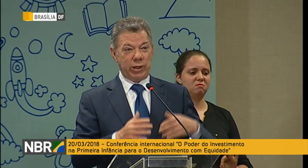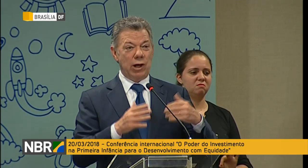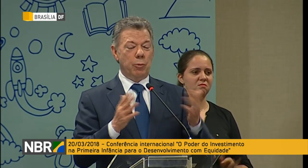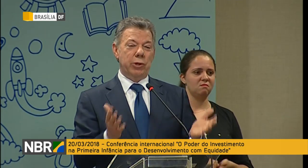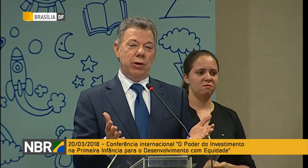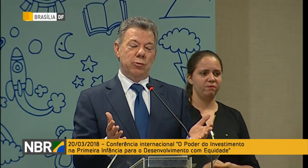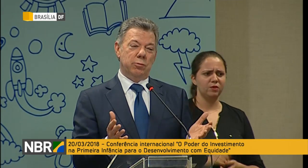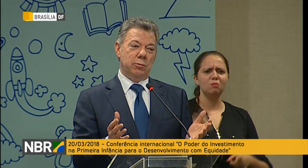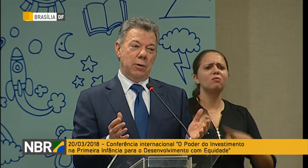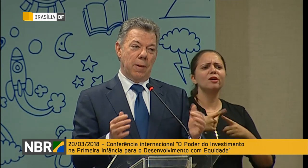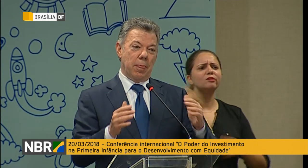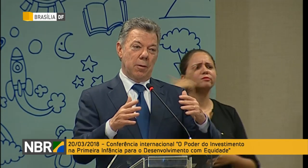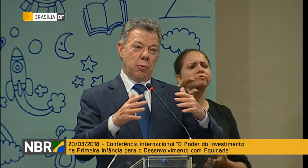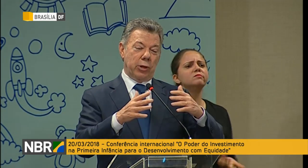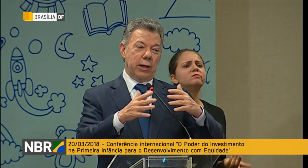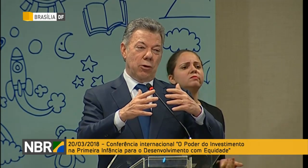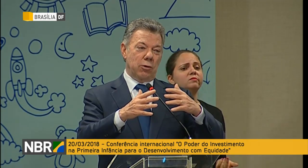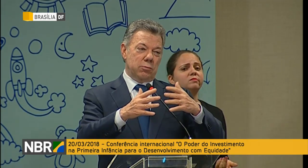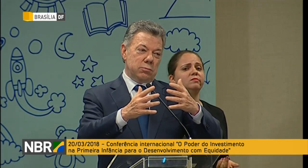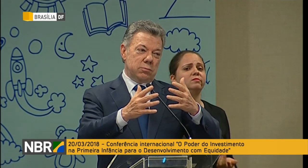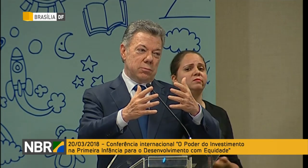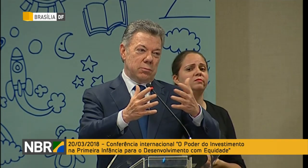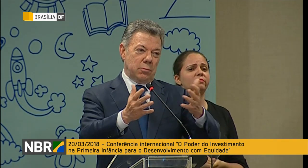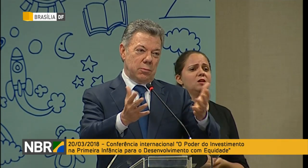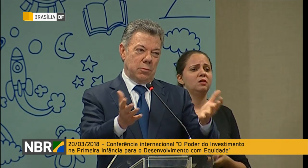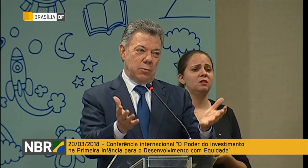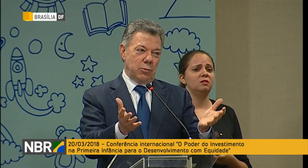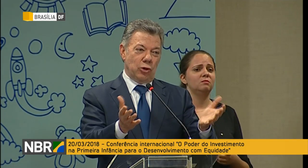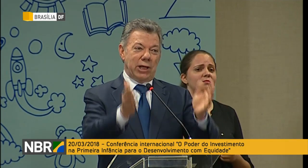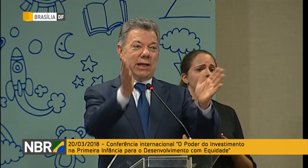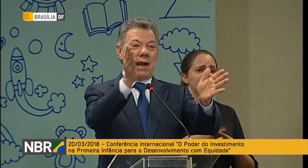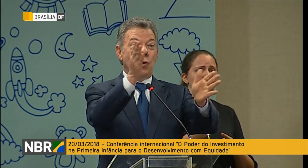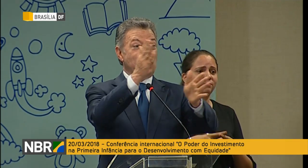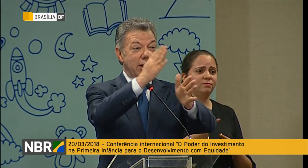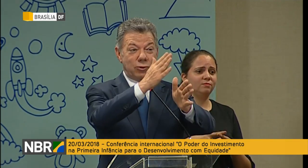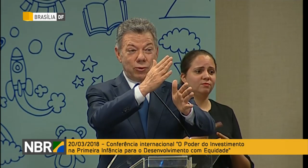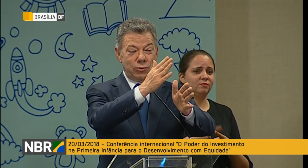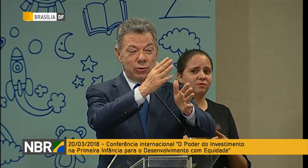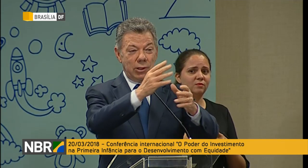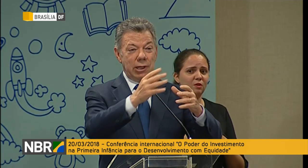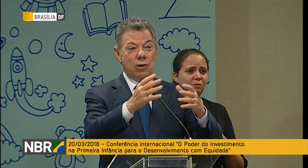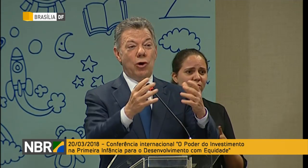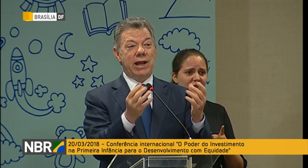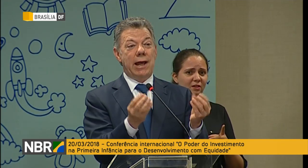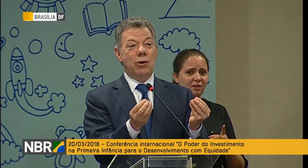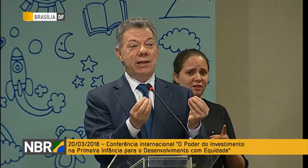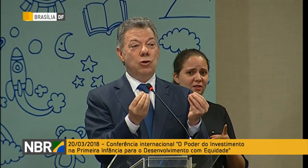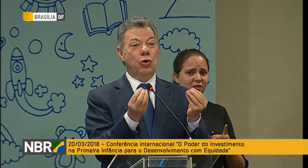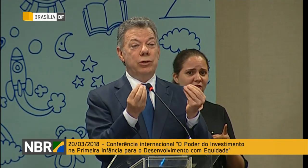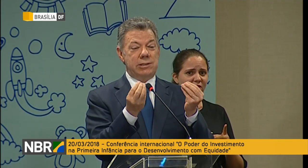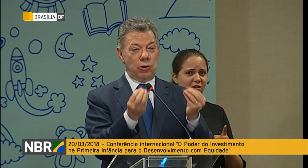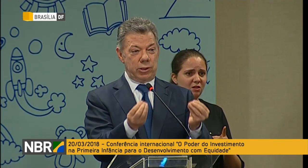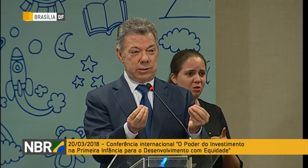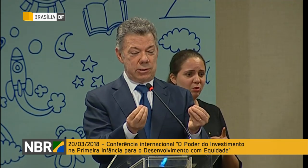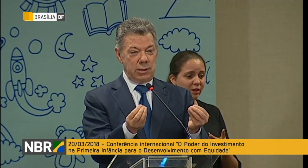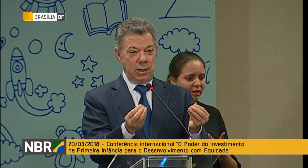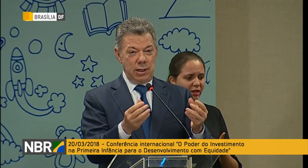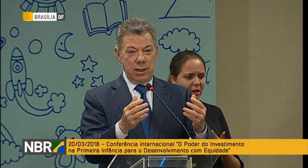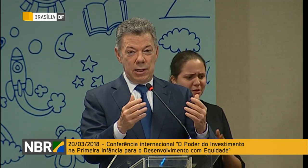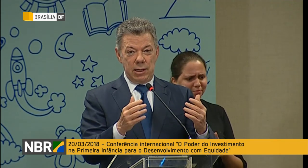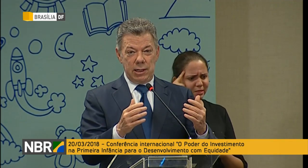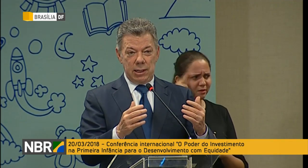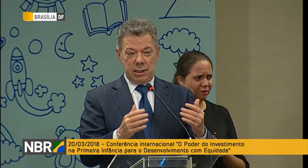não conseguiram. Por que eles não conseguiram chegar nesse consenso de paz? Porque não conseguiram alinhar os